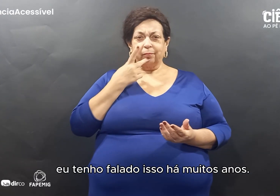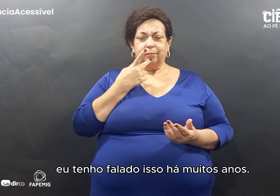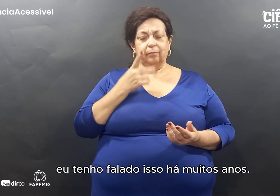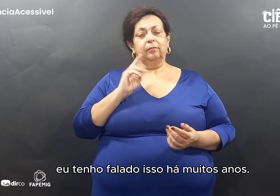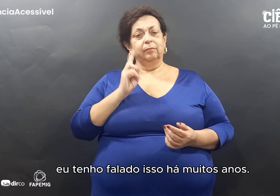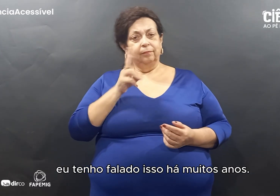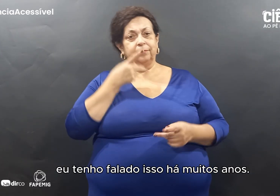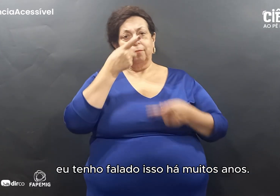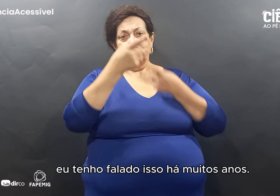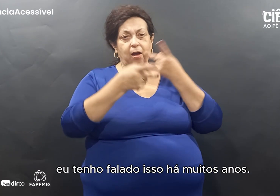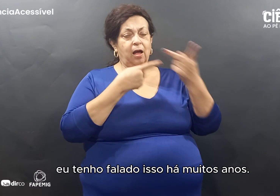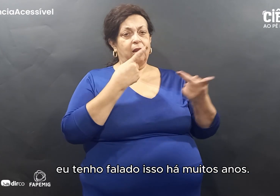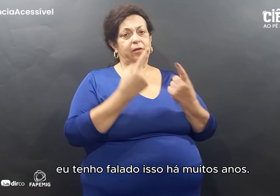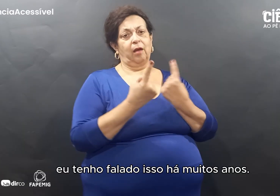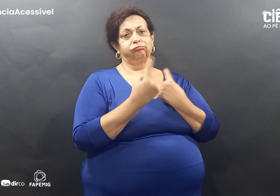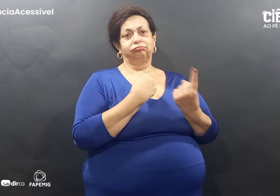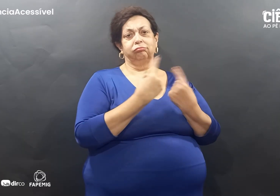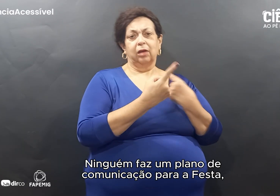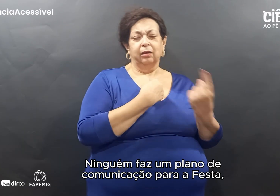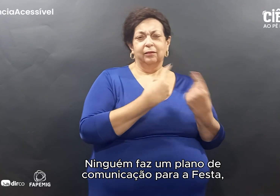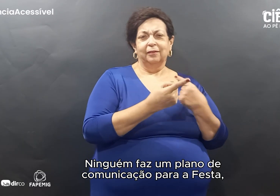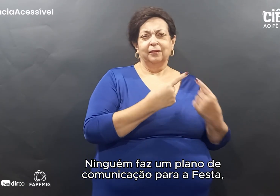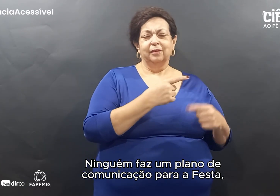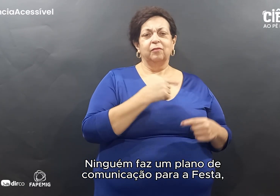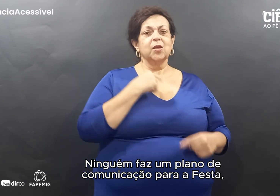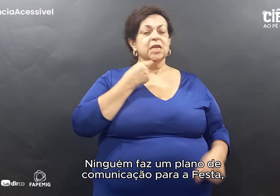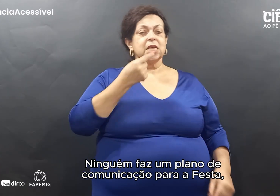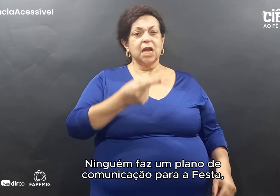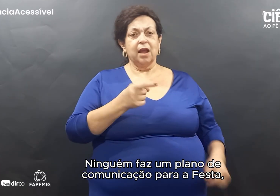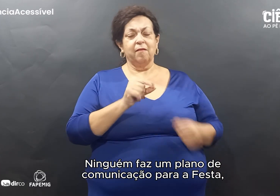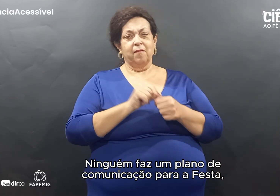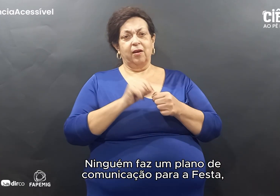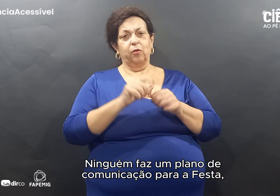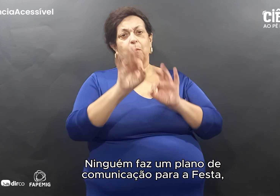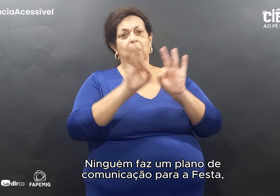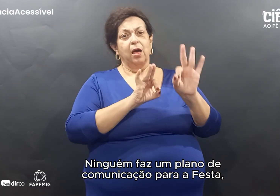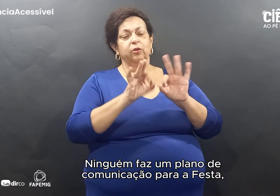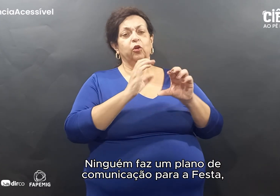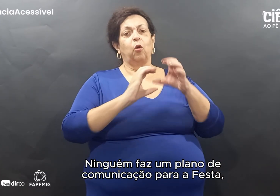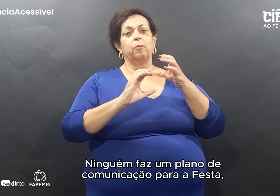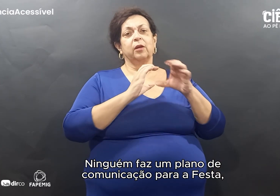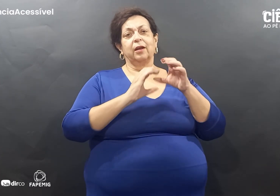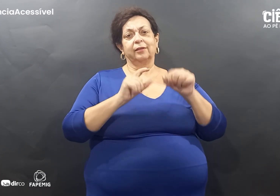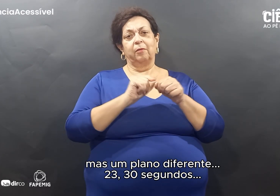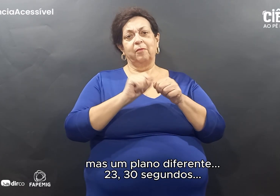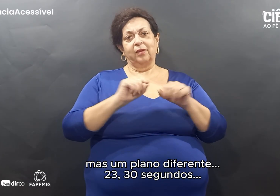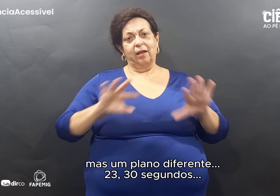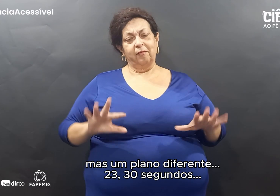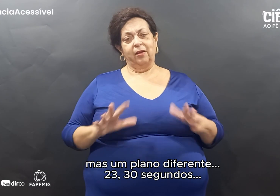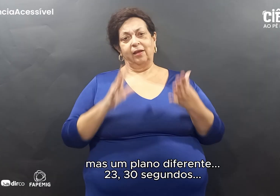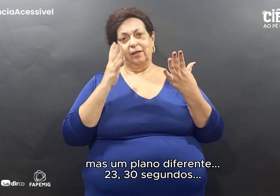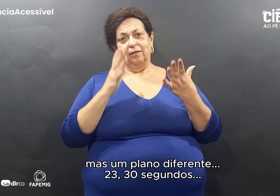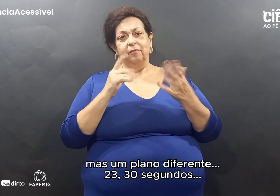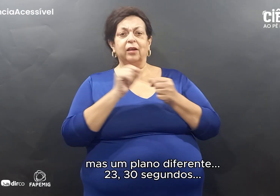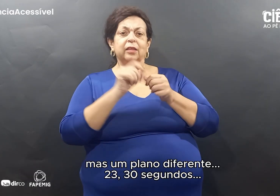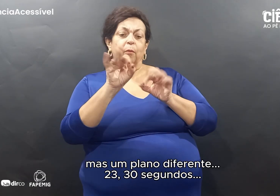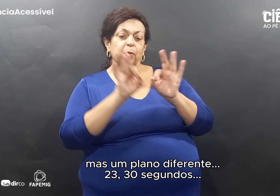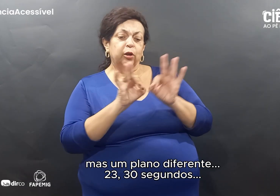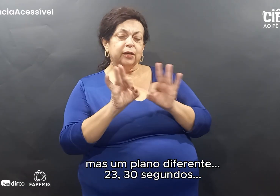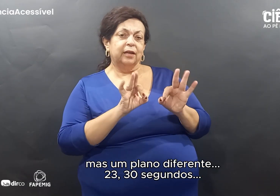tenho falado isso há muitos anos. Ninguém faz um plano de comunicação para a festa, mas um plano